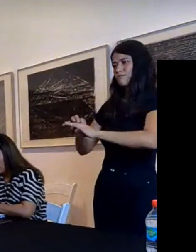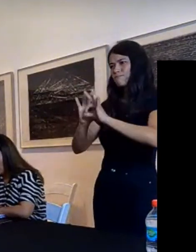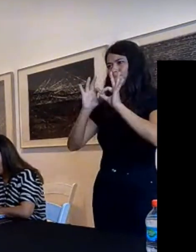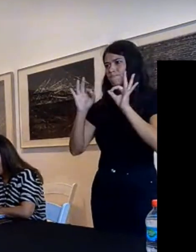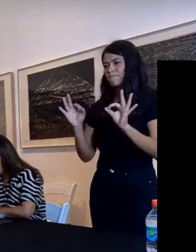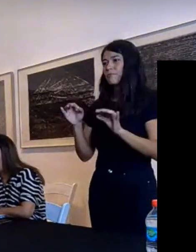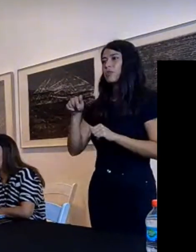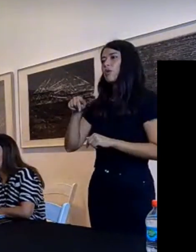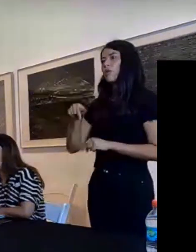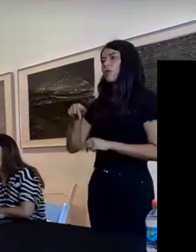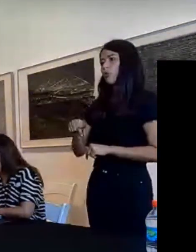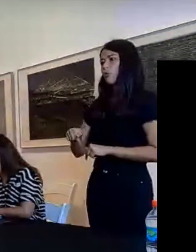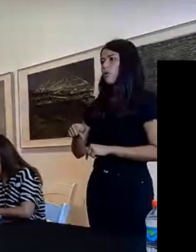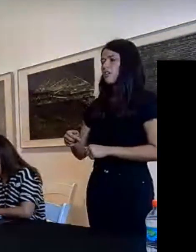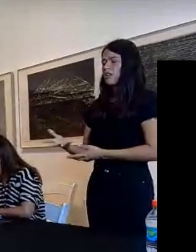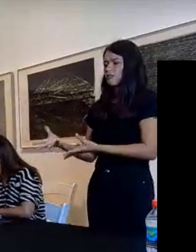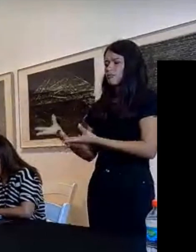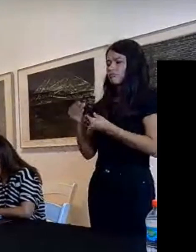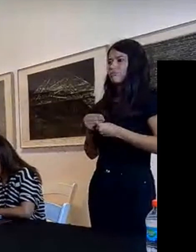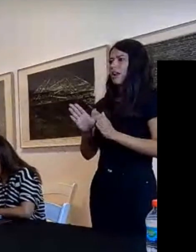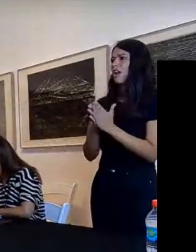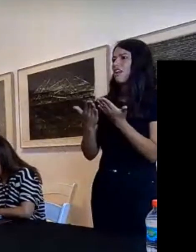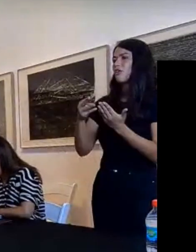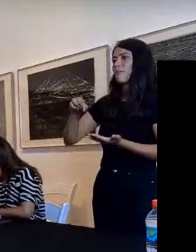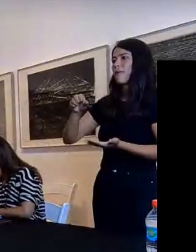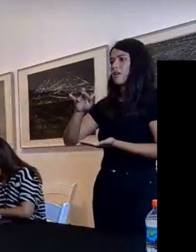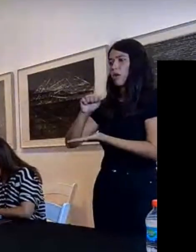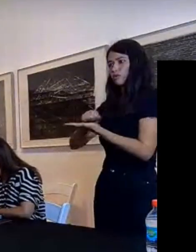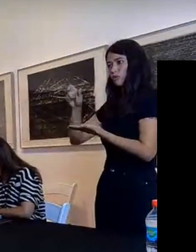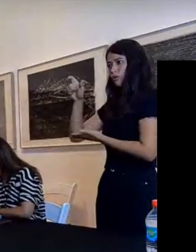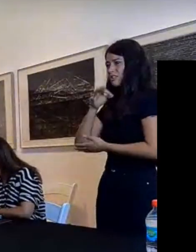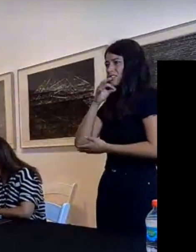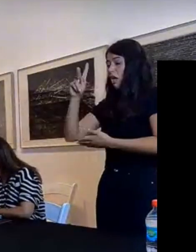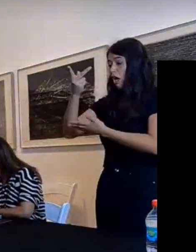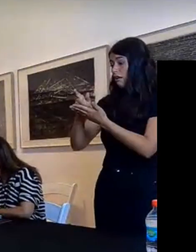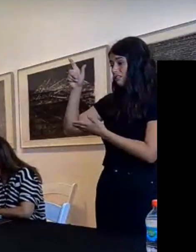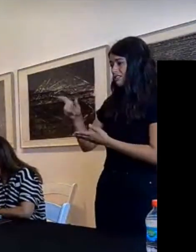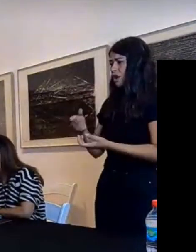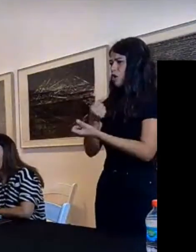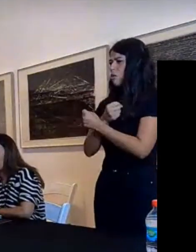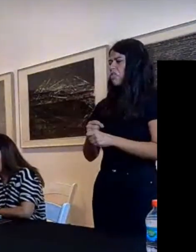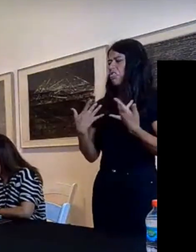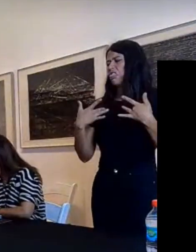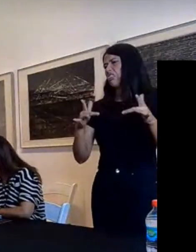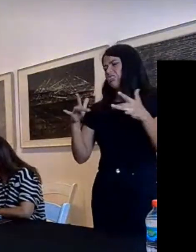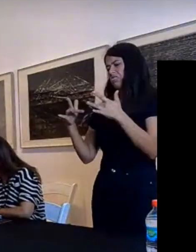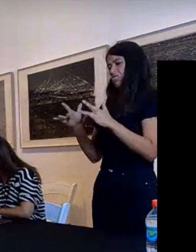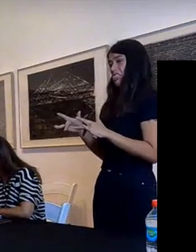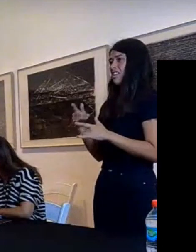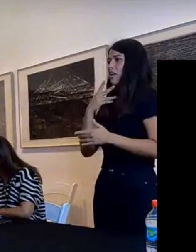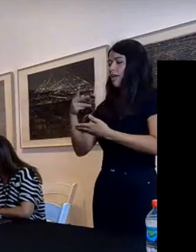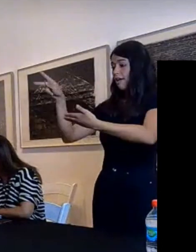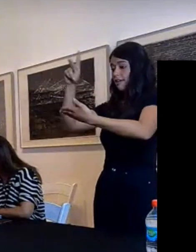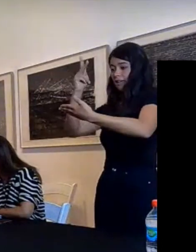Hoy día yo quiero tomar palabras de Mario Pedrosa, quien nos decía: los artistas no pueden mirar con indiferencia que sus